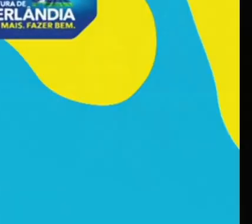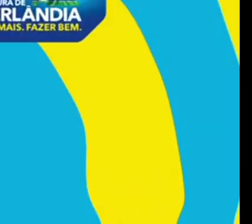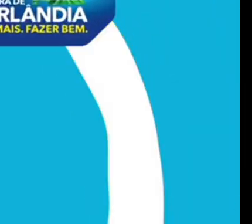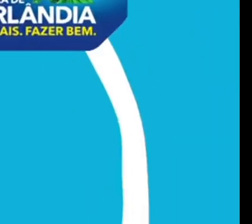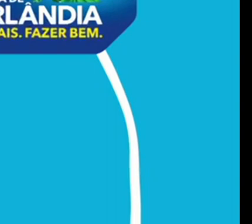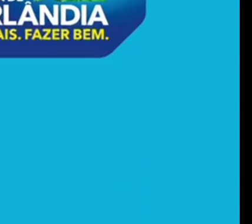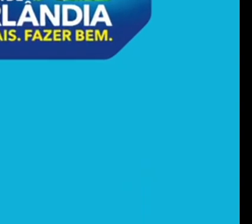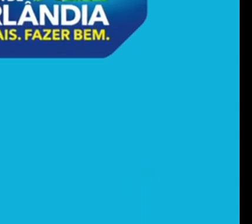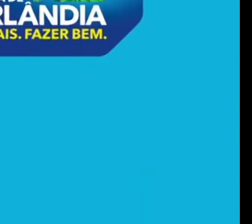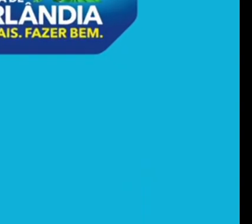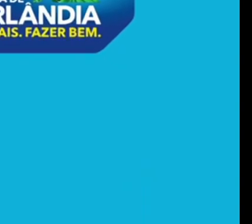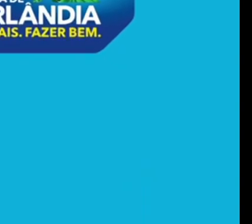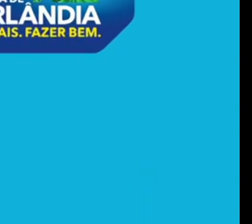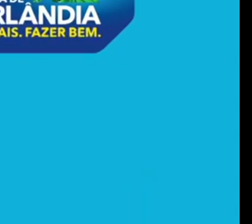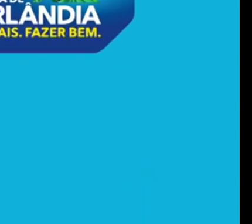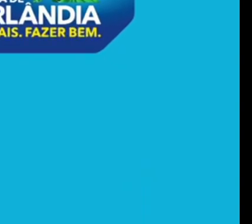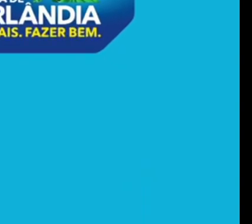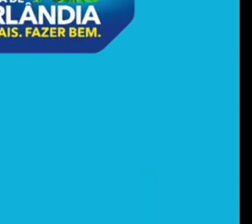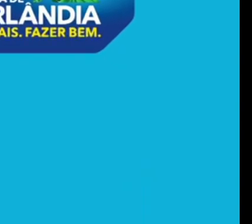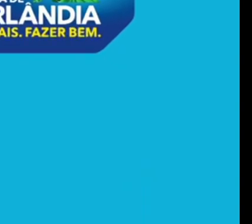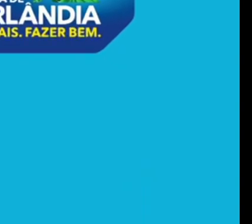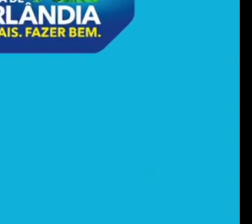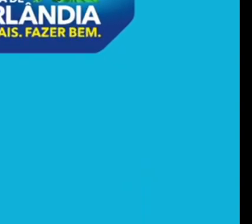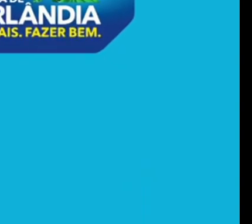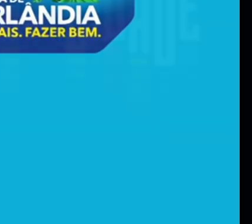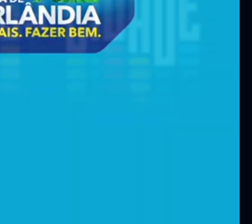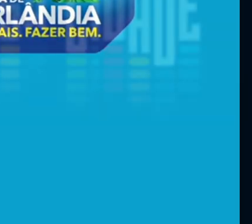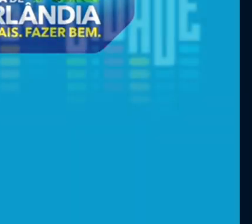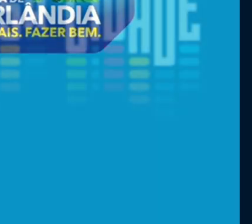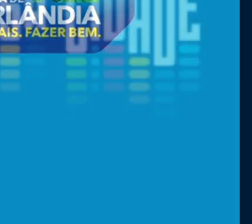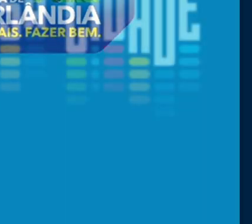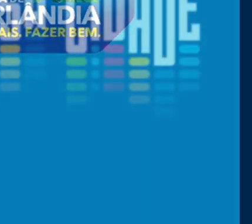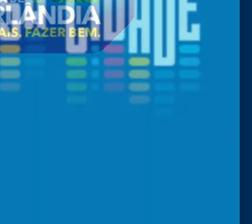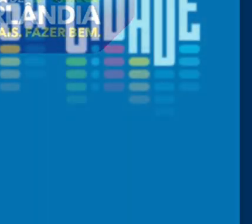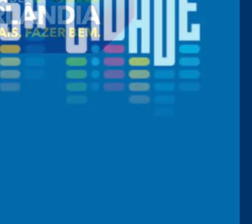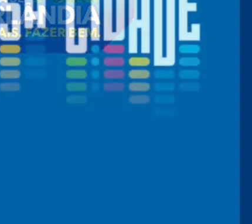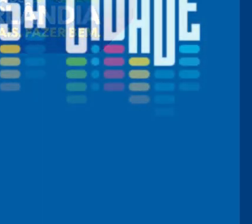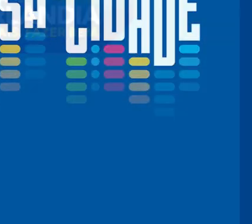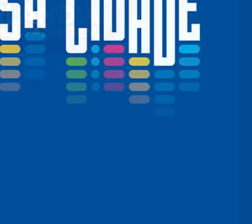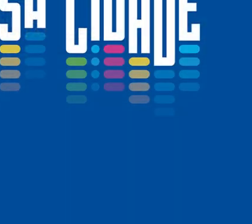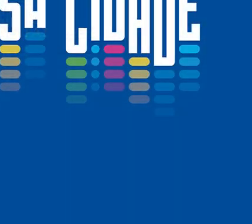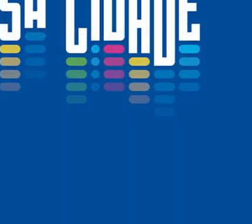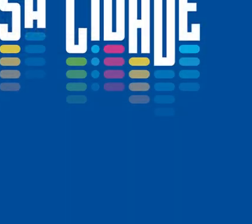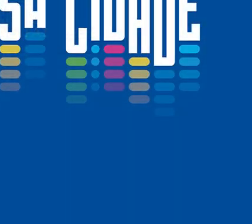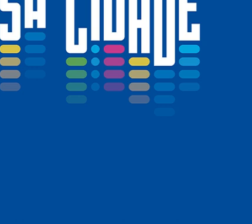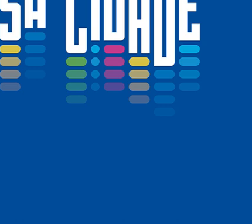Continue conosco no portal da Prefeitura e nas redes sociais.